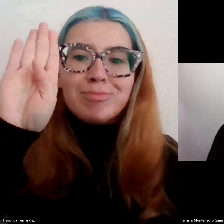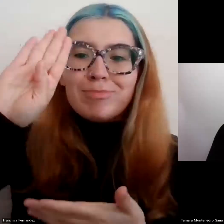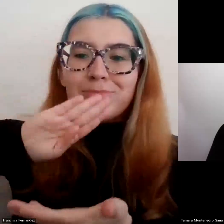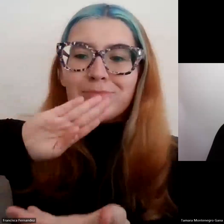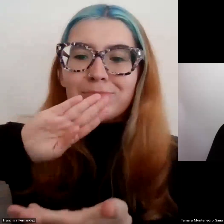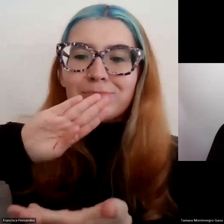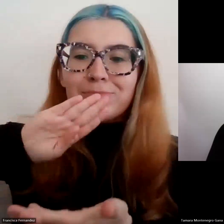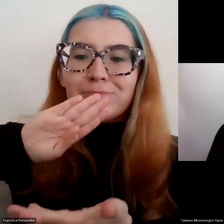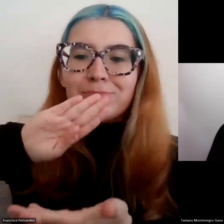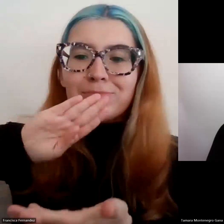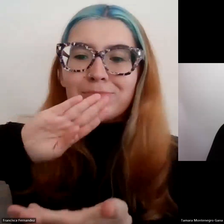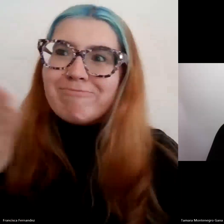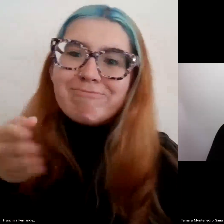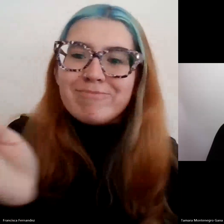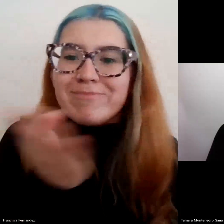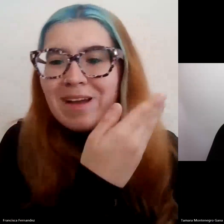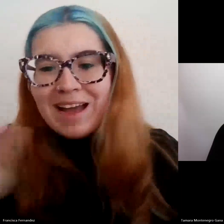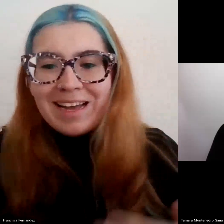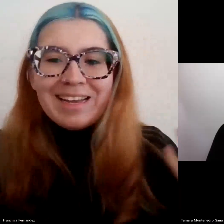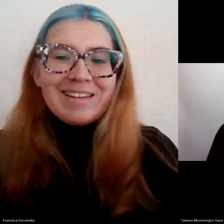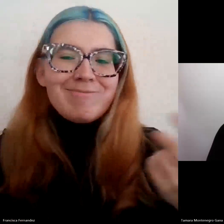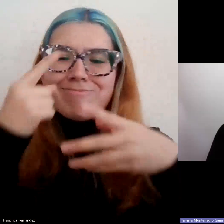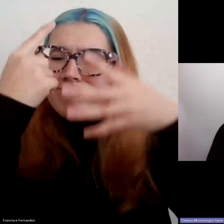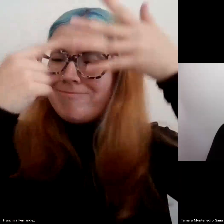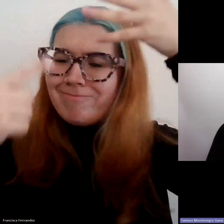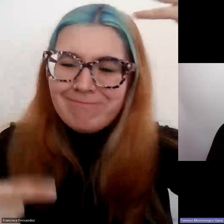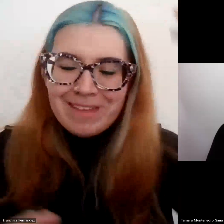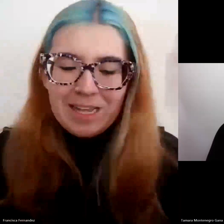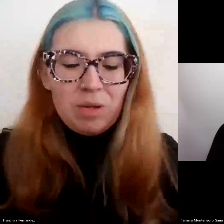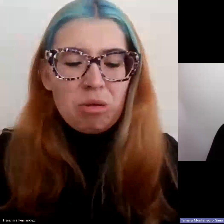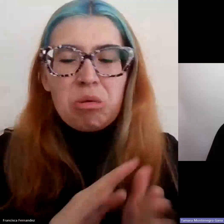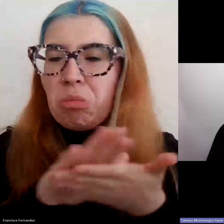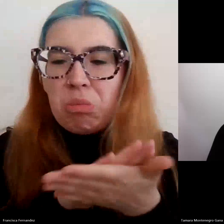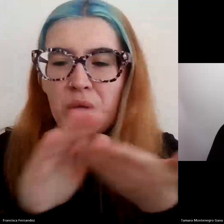van buscando señas que se utilizan en esa configuración.